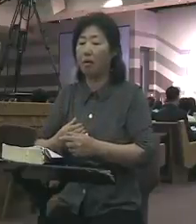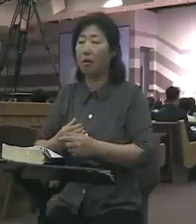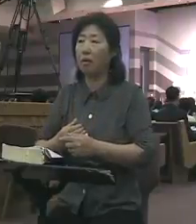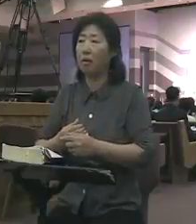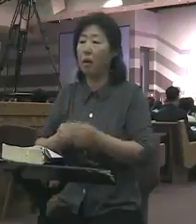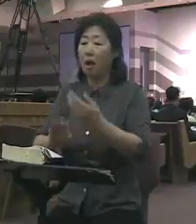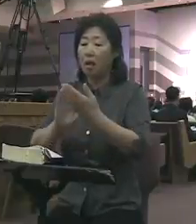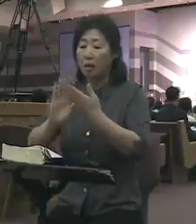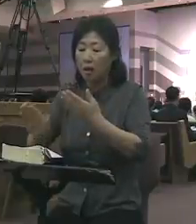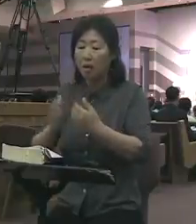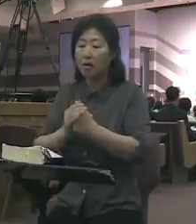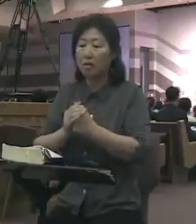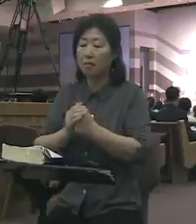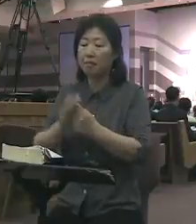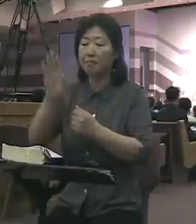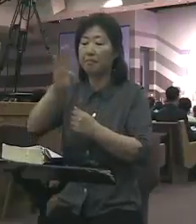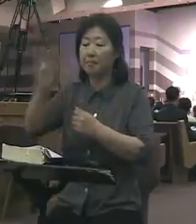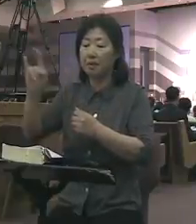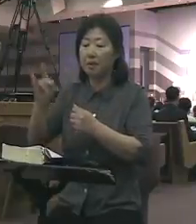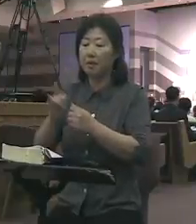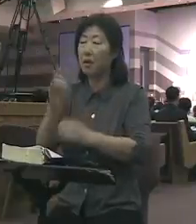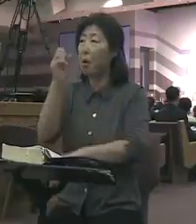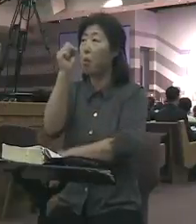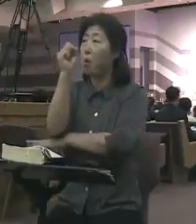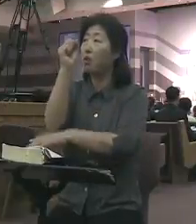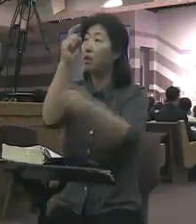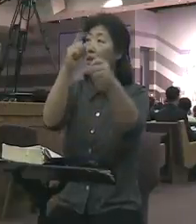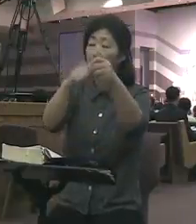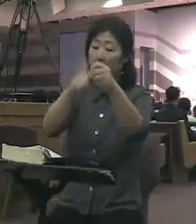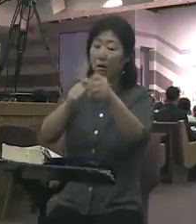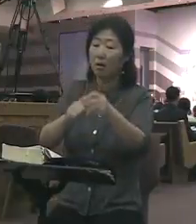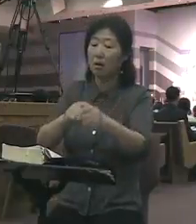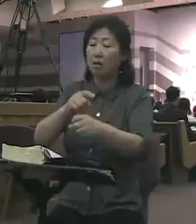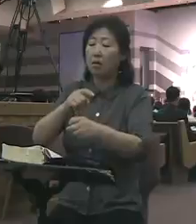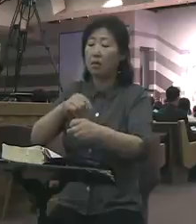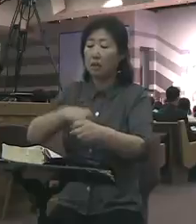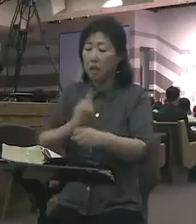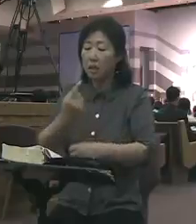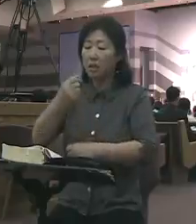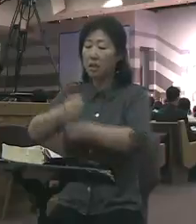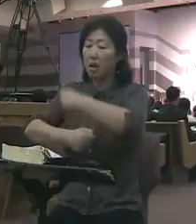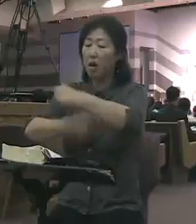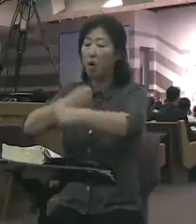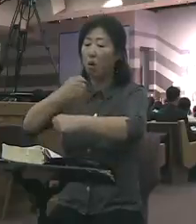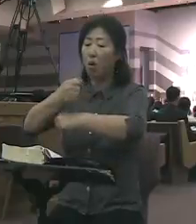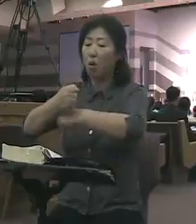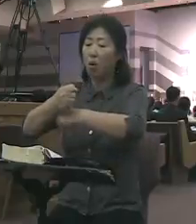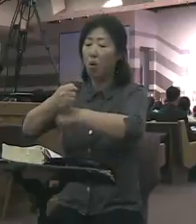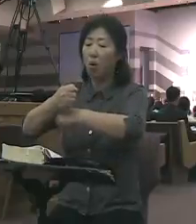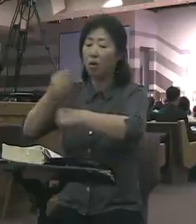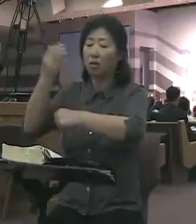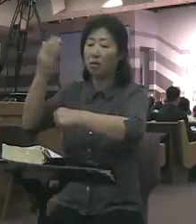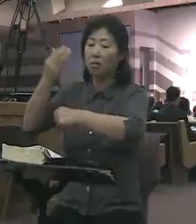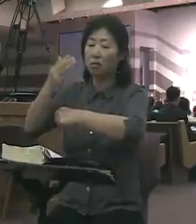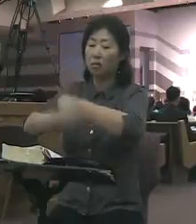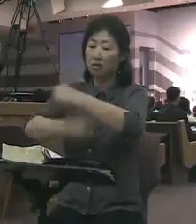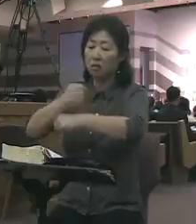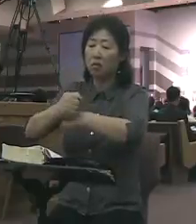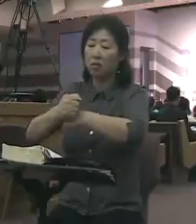다른 비본질적인 것에서부터 그가 자유롭게 되었던 비결이 여기 있습니다.